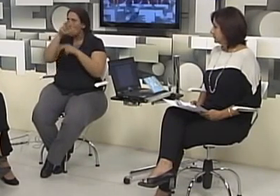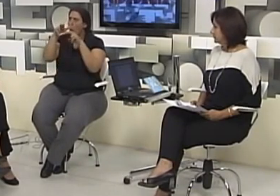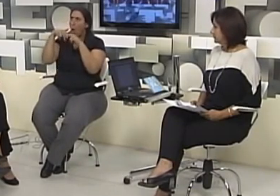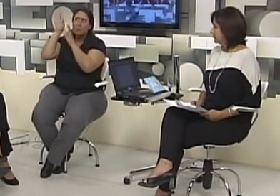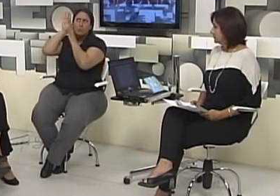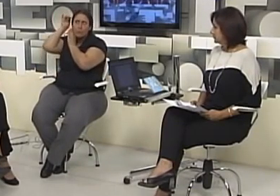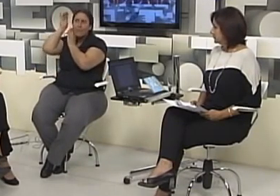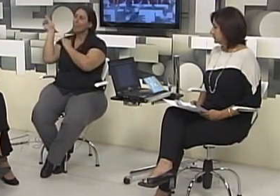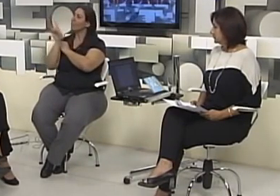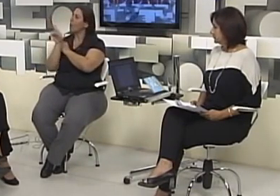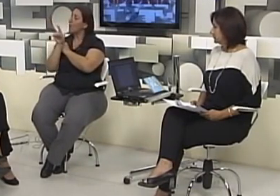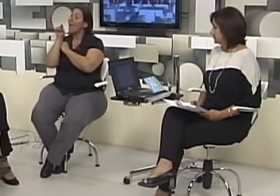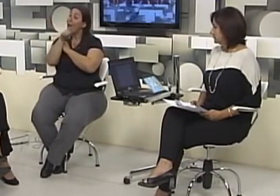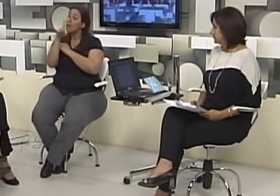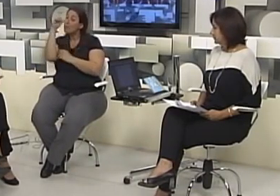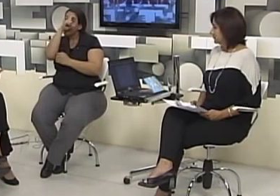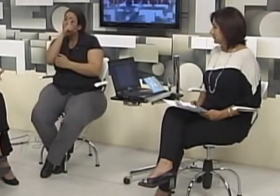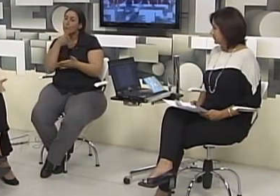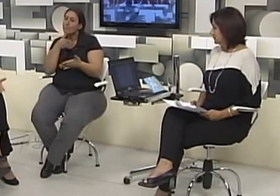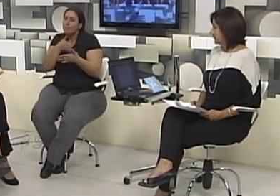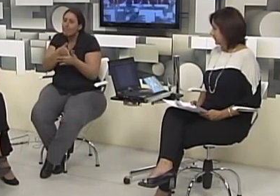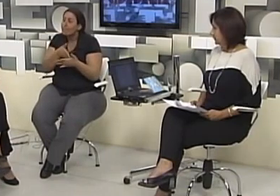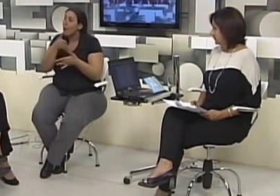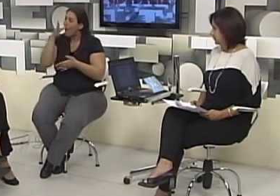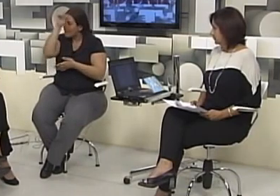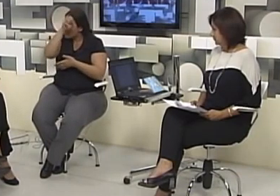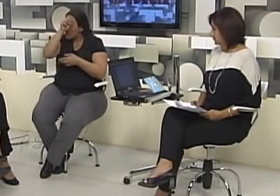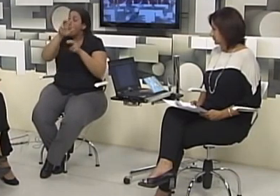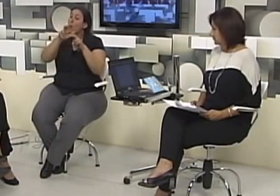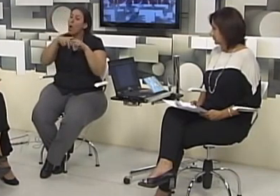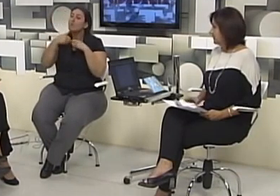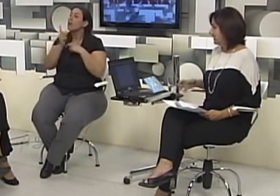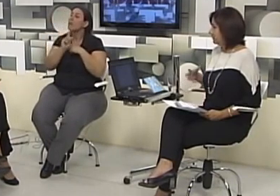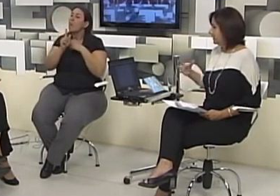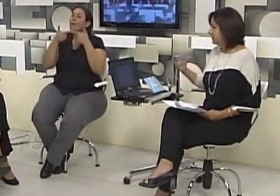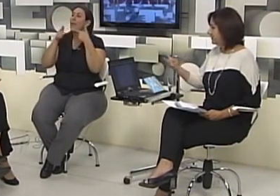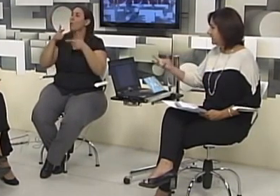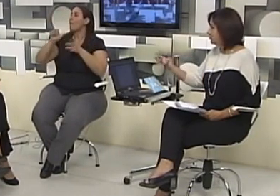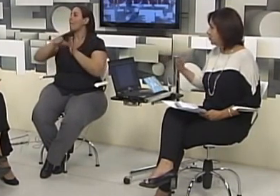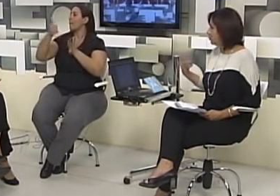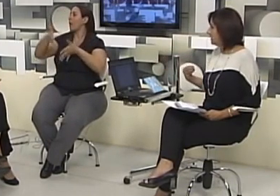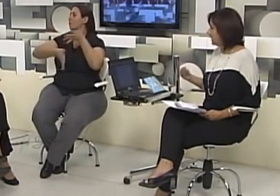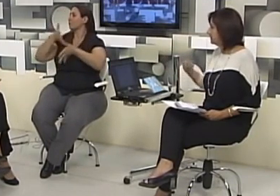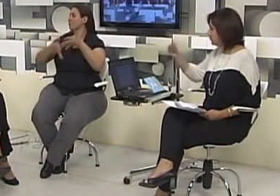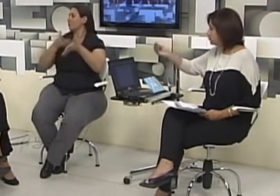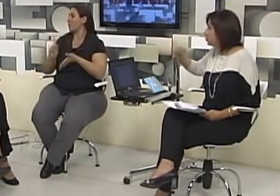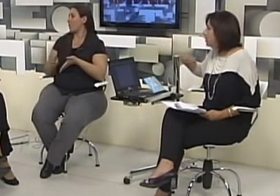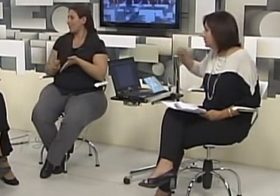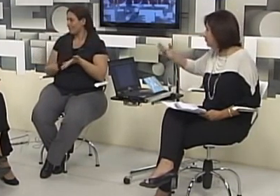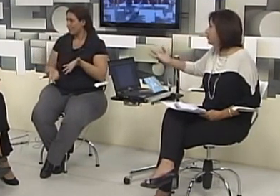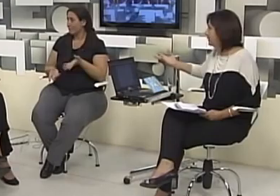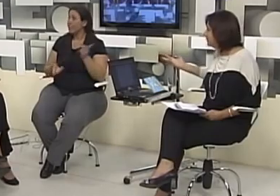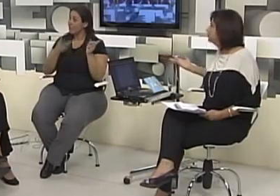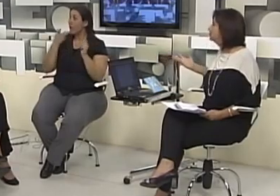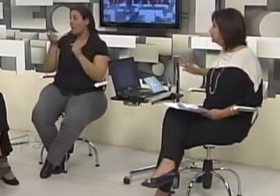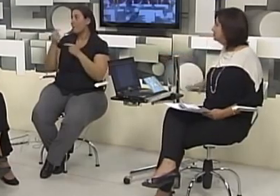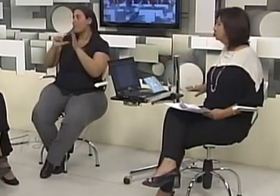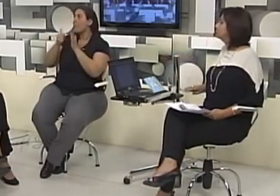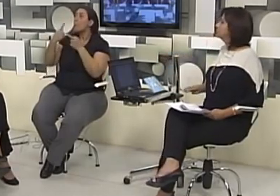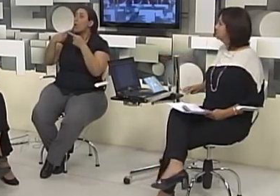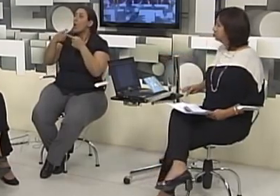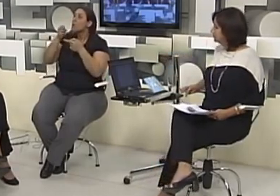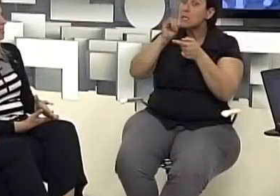talvez tenha uma questão de aprendizagem porque não está lhe acessando a língua sua primeira, que mas é a língua de sinais. Mas tem uma necessidade de comunicação e de troca de Perfeito. Informação.